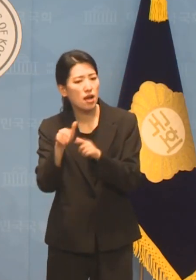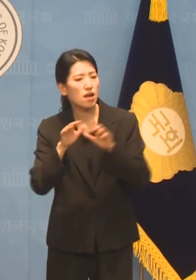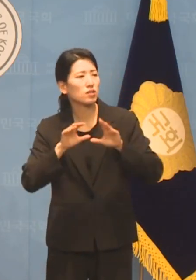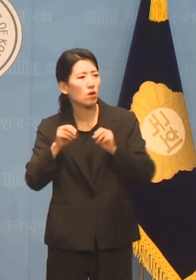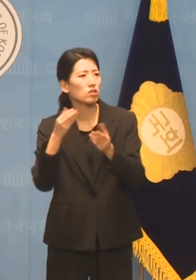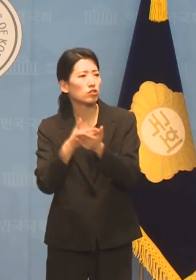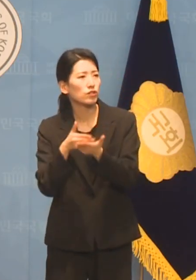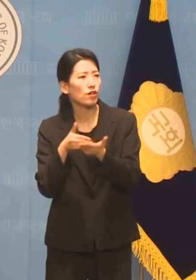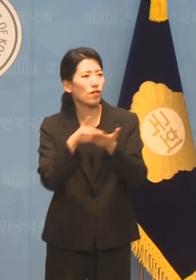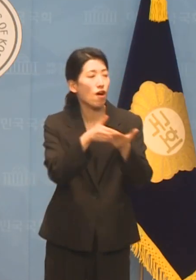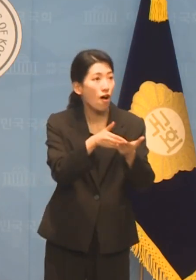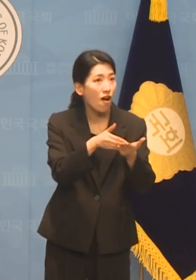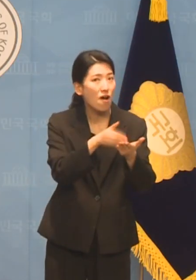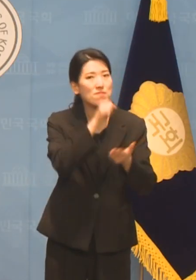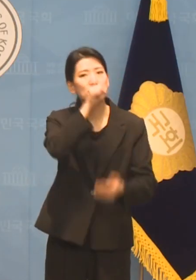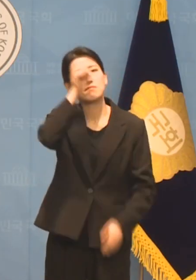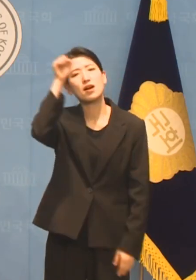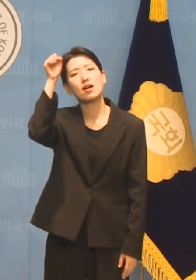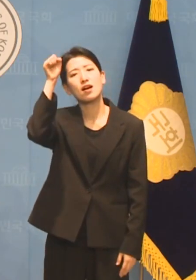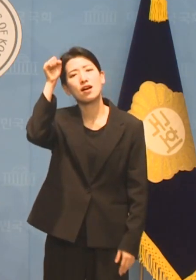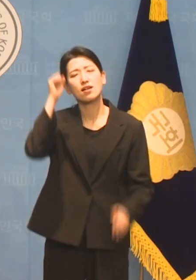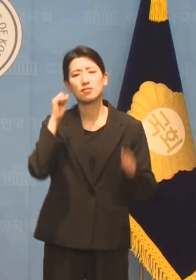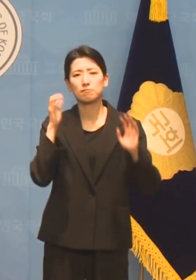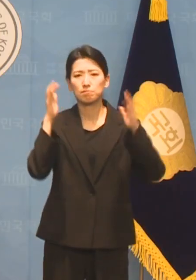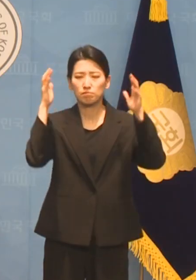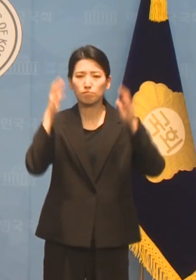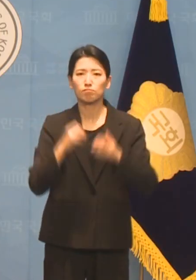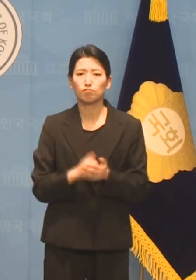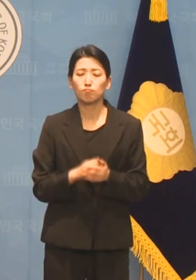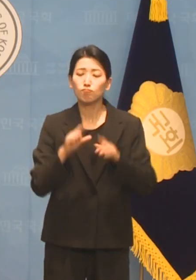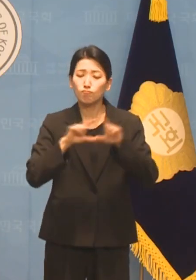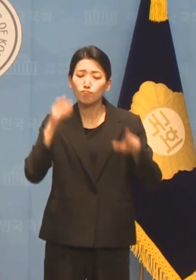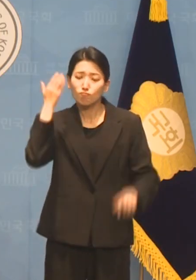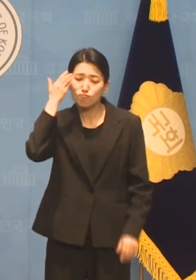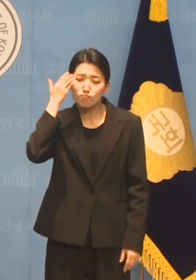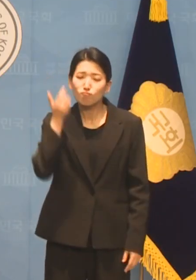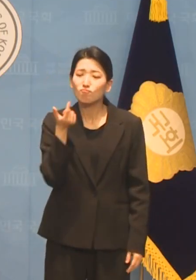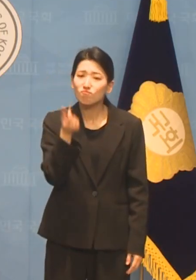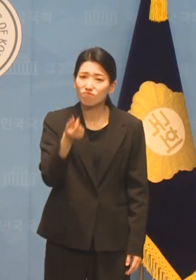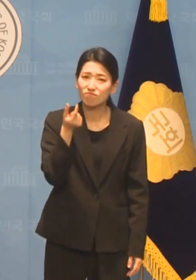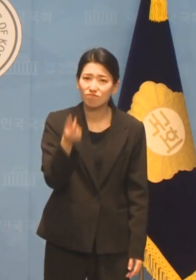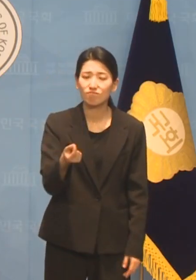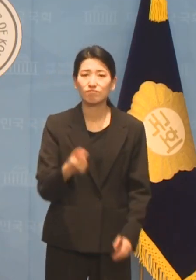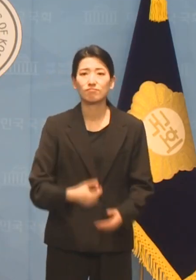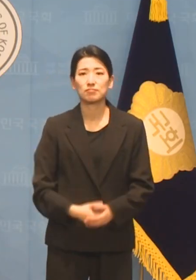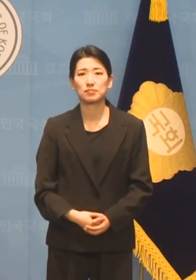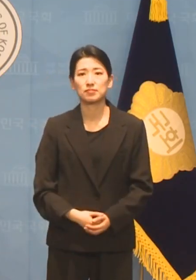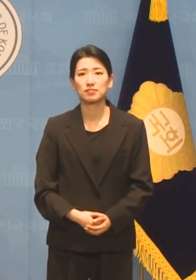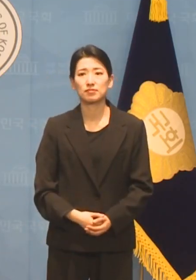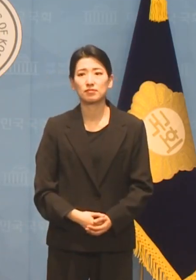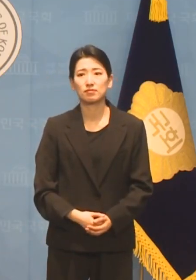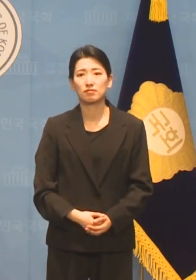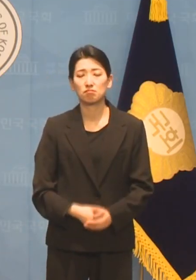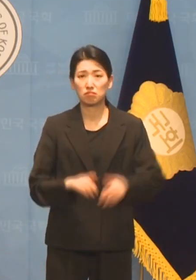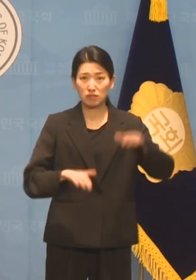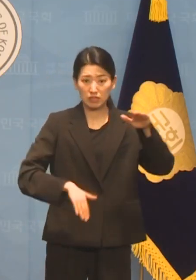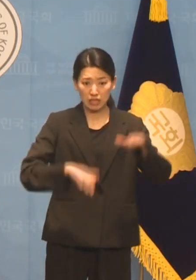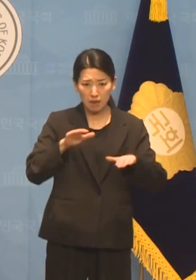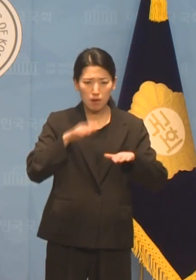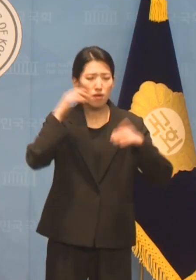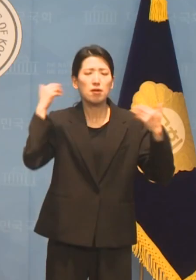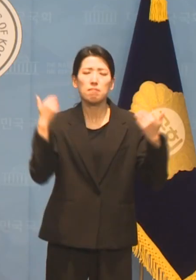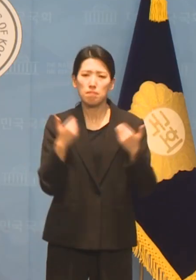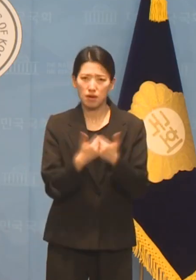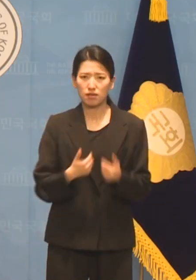효력 정지를 결정했습니다. 지극히 상식적이고 당연한 판결입니다. 모든 차별을 반대하는